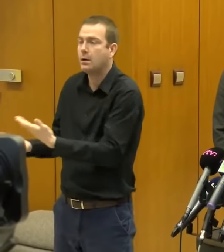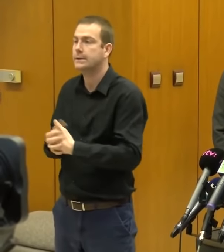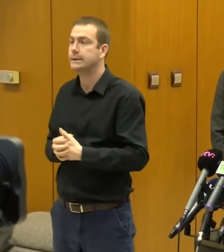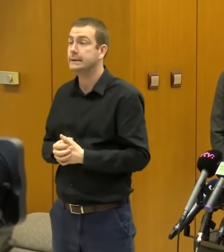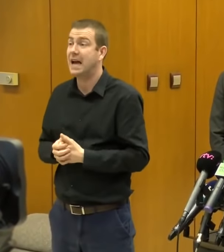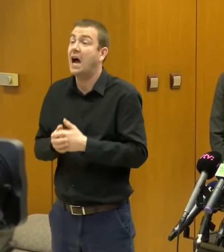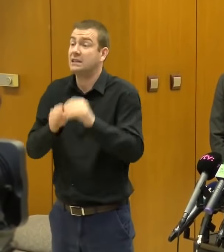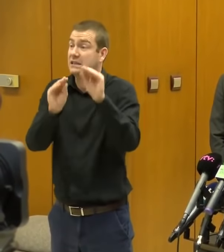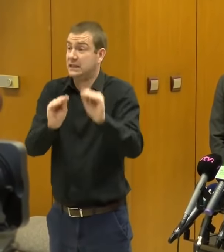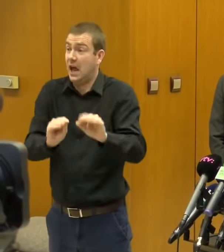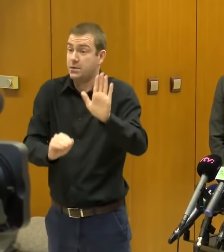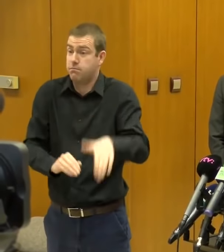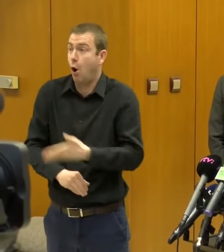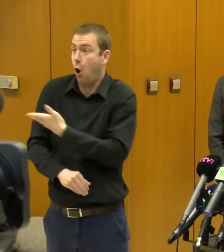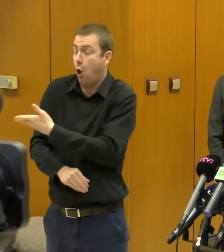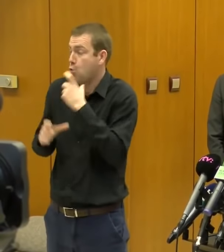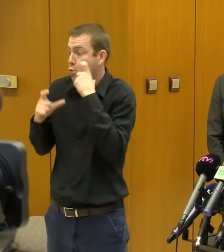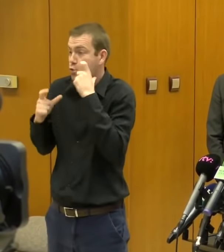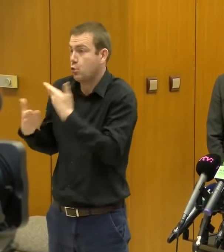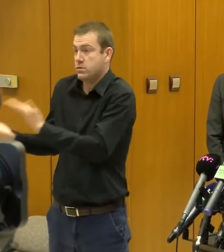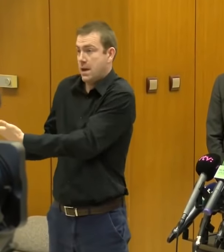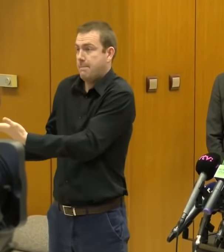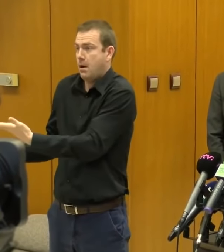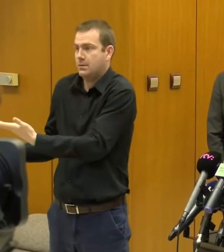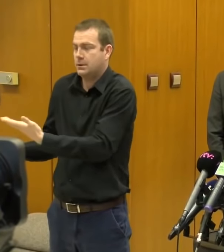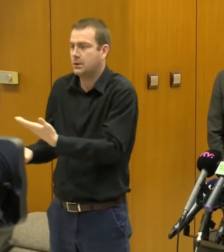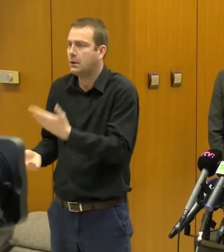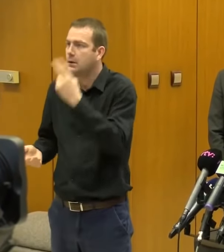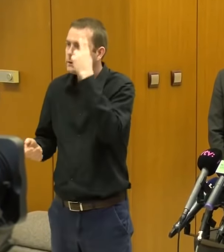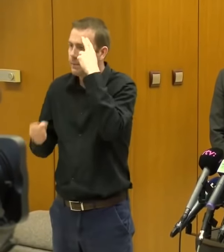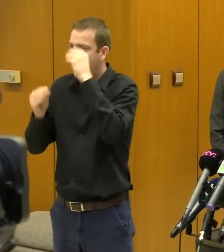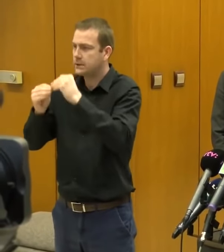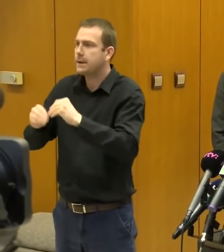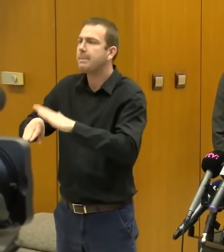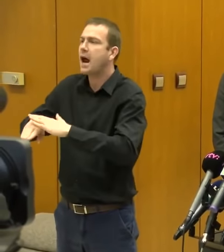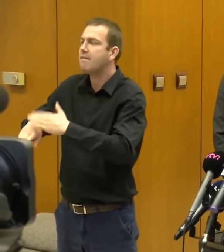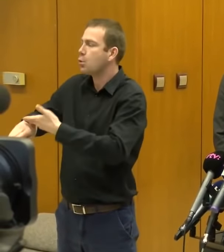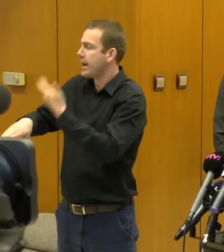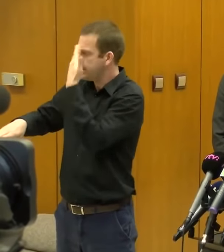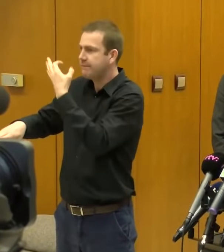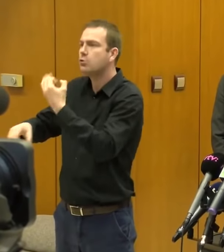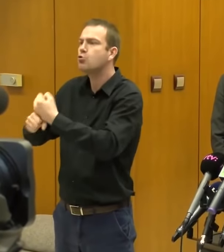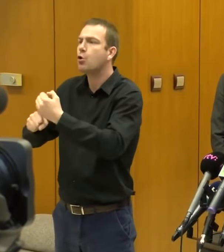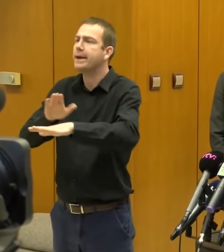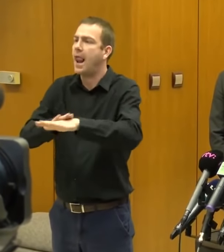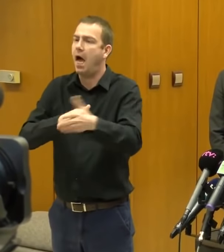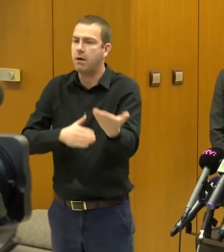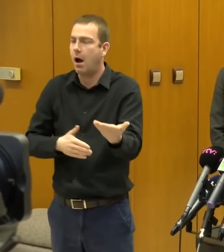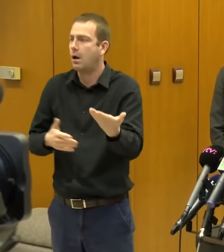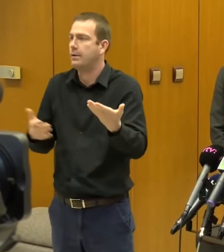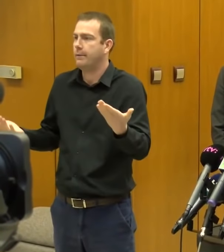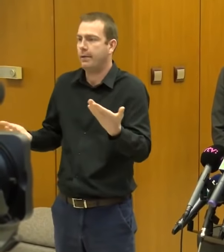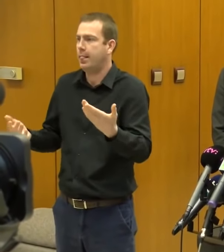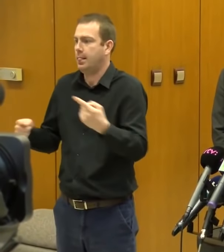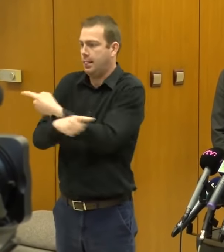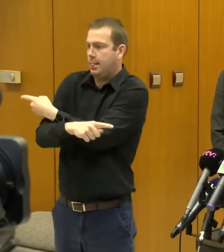na sklade boli. Čiže trošku akoby taký bol systém, že pravá ruka nevedela, čo ľavá ruka robí alebo čo ľavá ruka